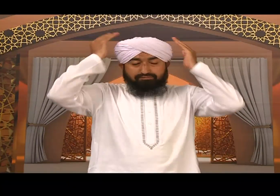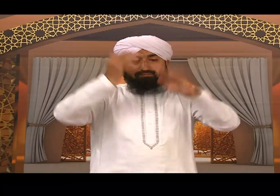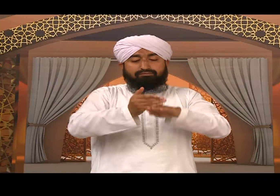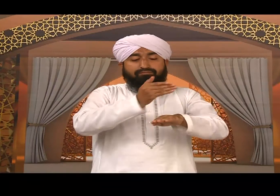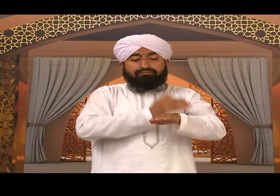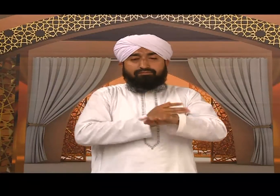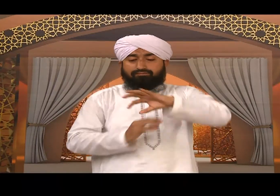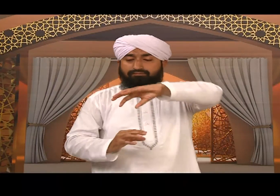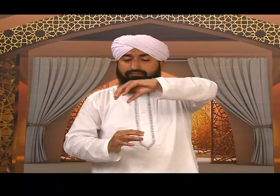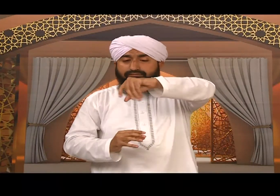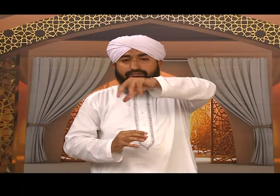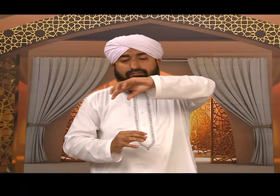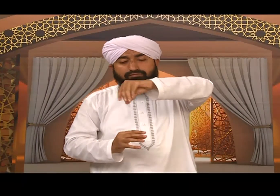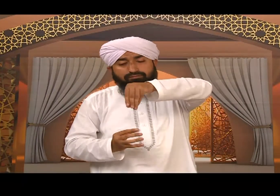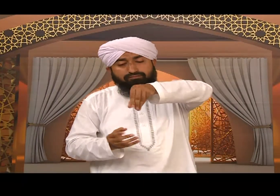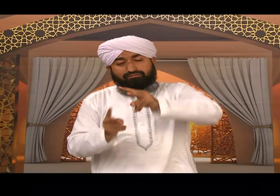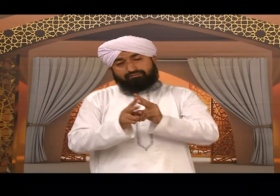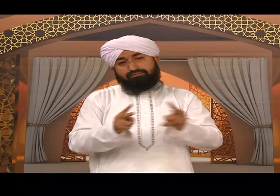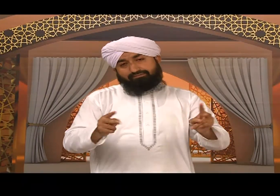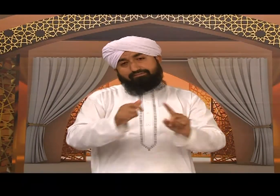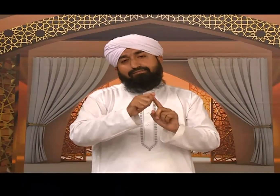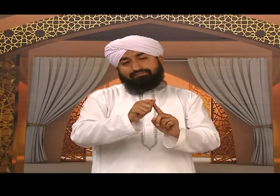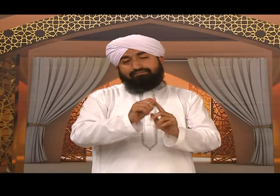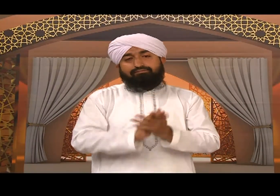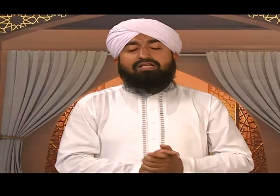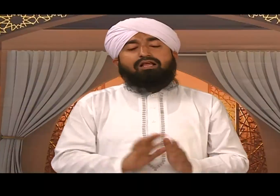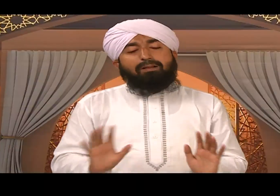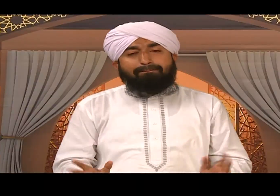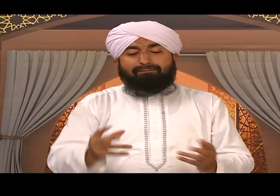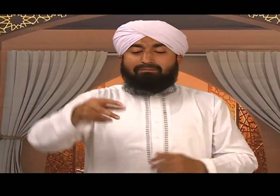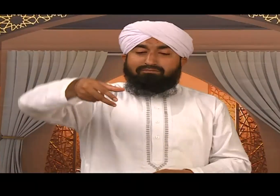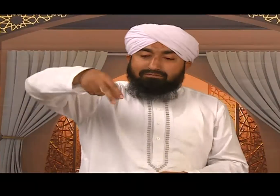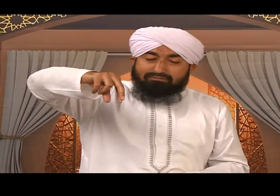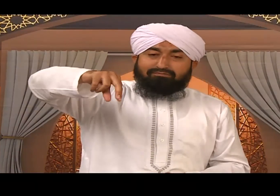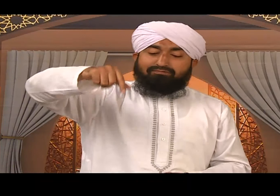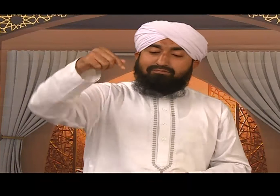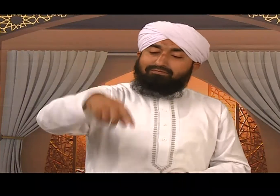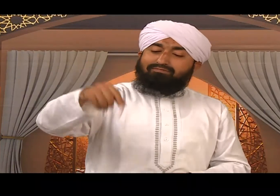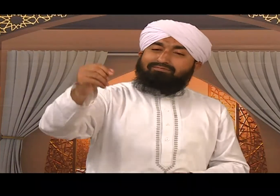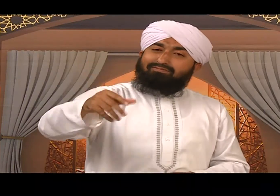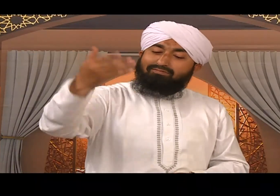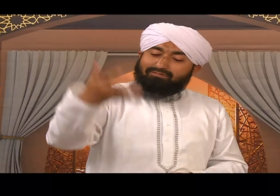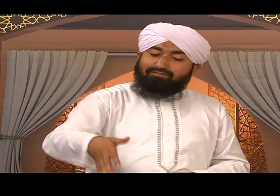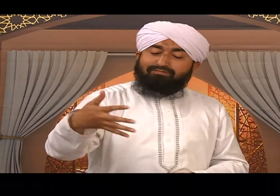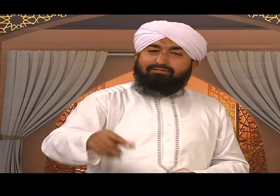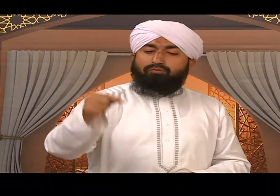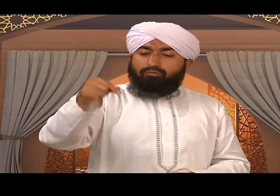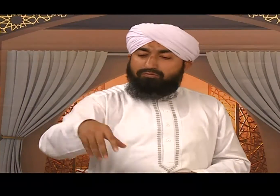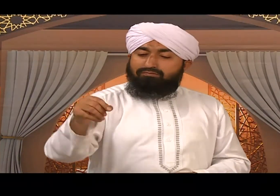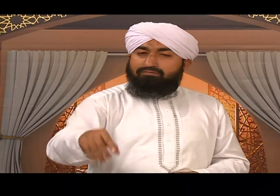قبل ٹوٹی اچھی طرح بند کرنے کی عادت بنا لیجئے۔ بلا وجہ نل کھلا چھوڑ دینا یا ادھورا بند کرنا کہ پانی